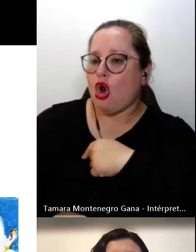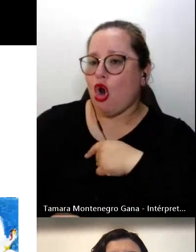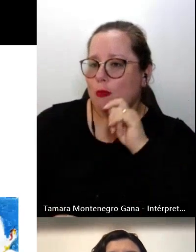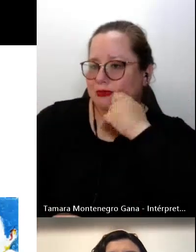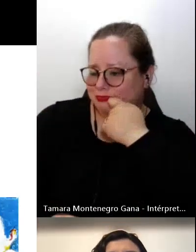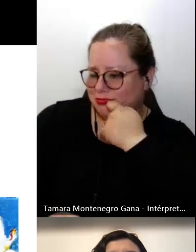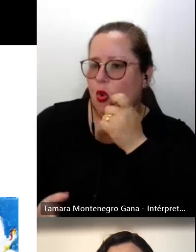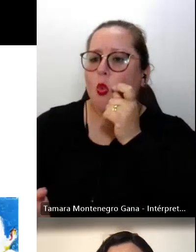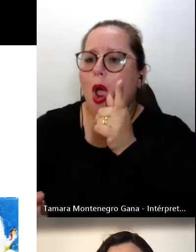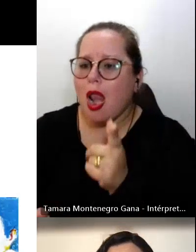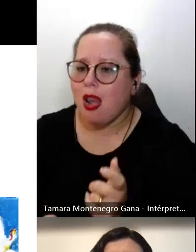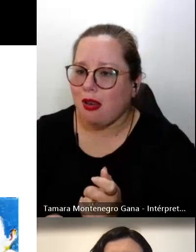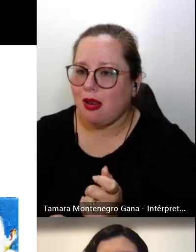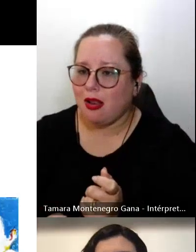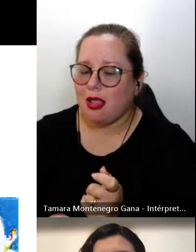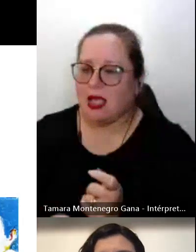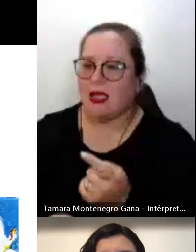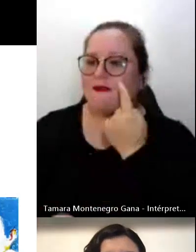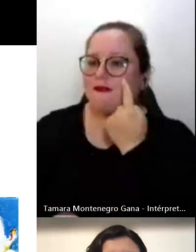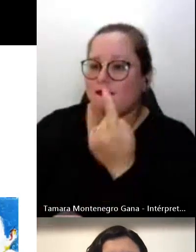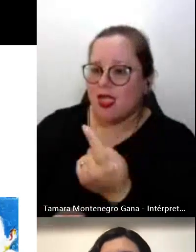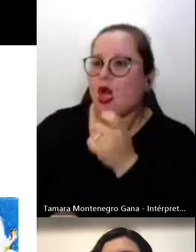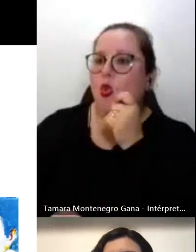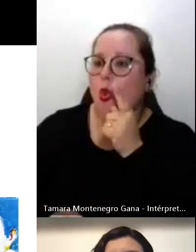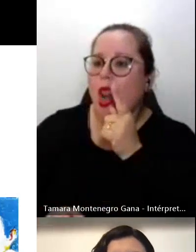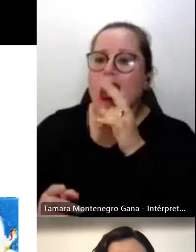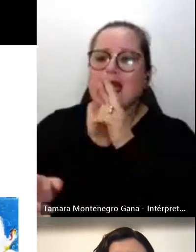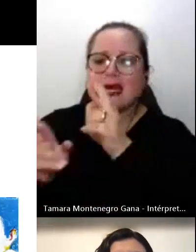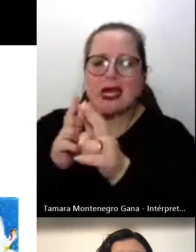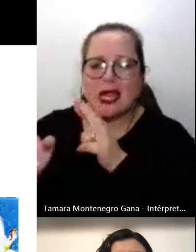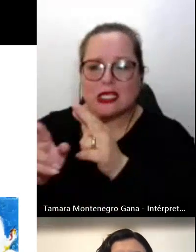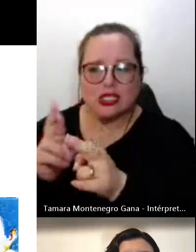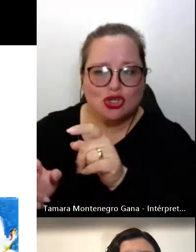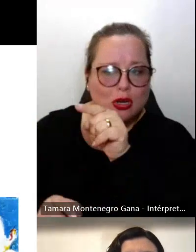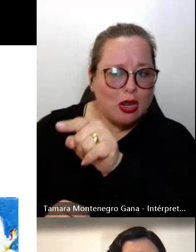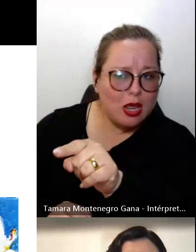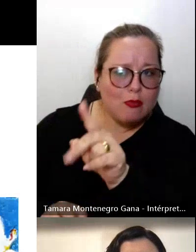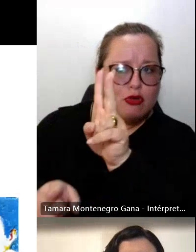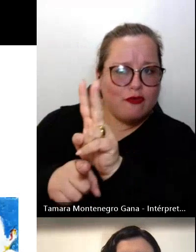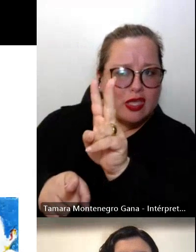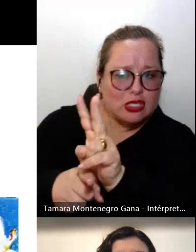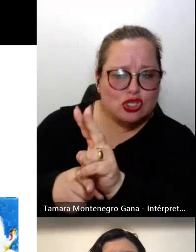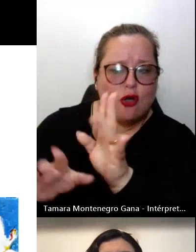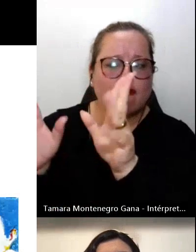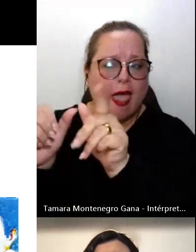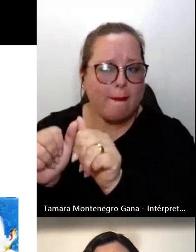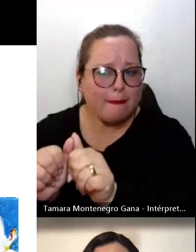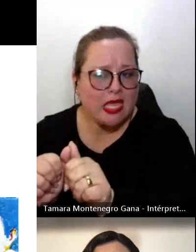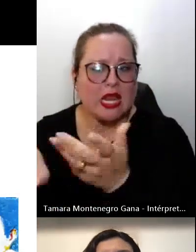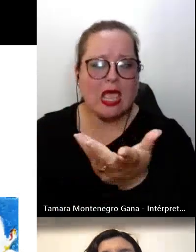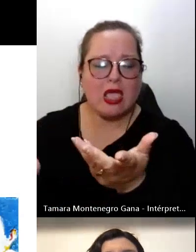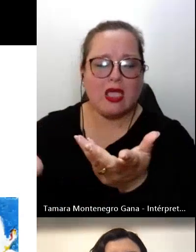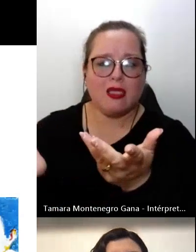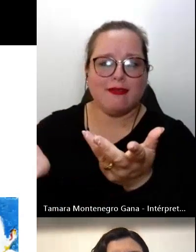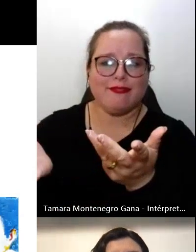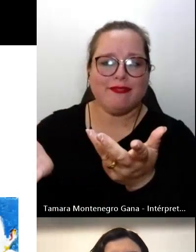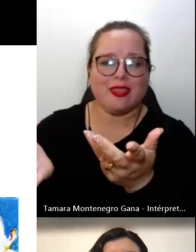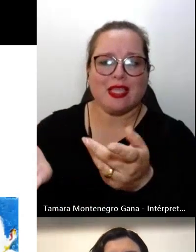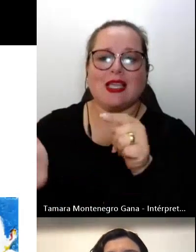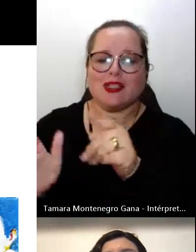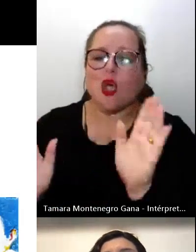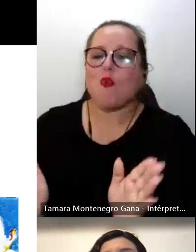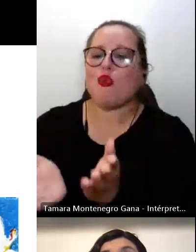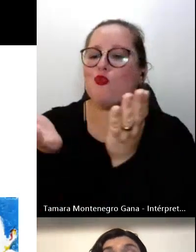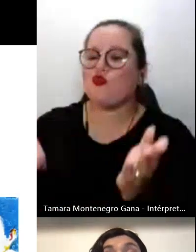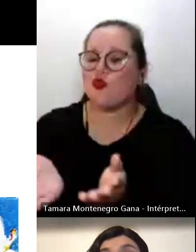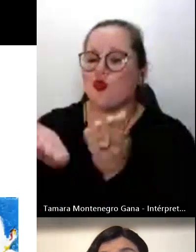a dar, que identifiquen cuáles son estas relaciones entre los cercanos, con sus familias, es decir, promueven